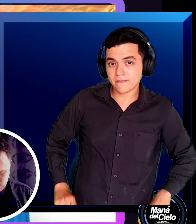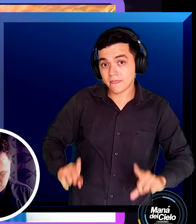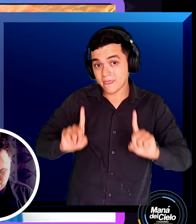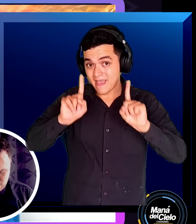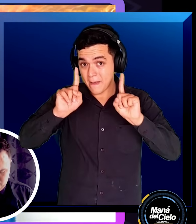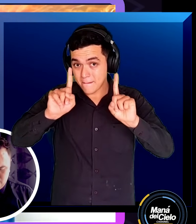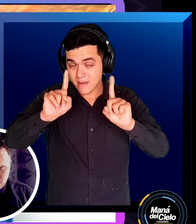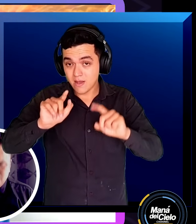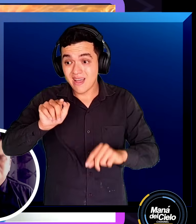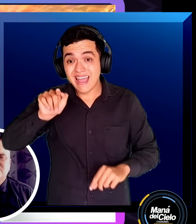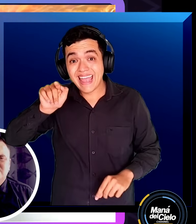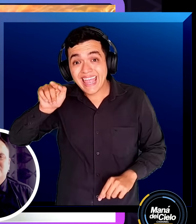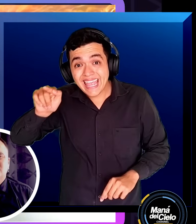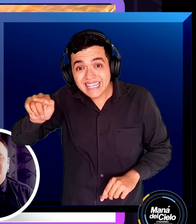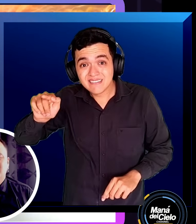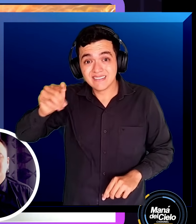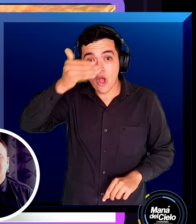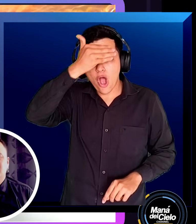la carne muere.